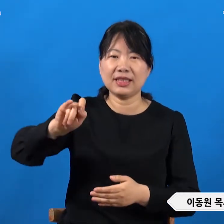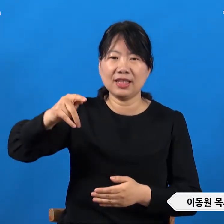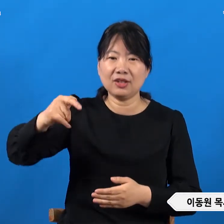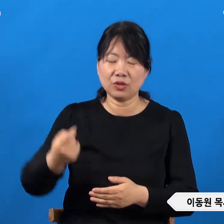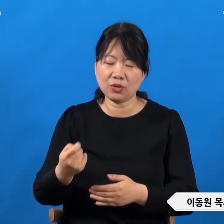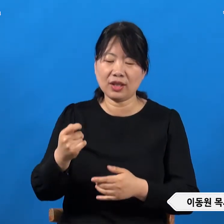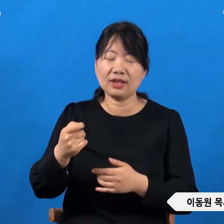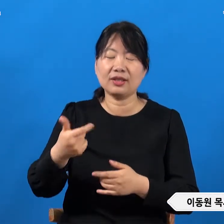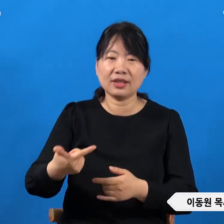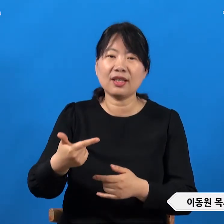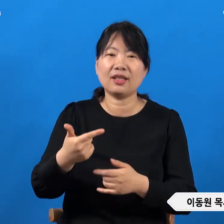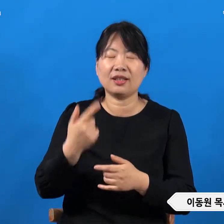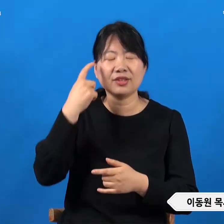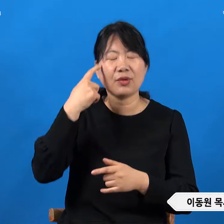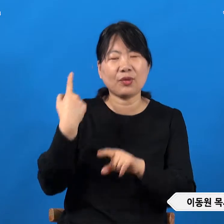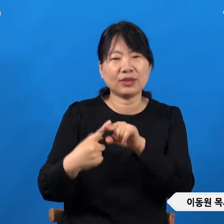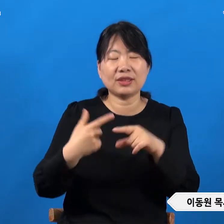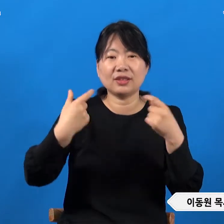초지일관의 정신이었습니다.